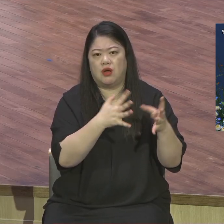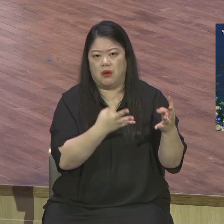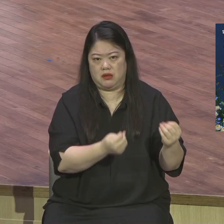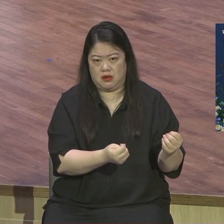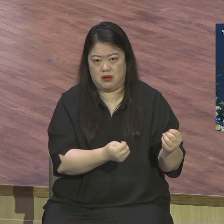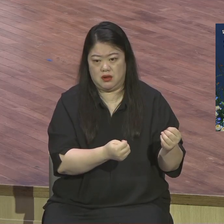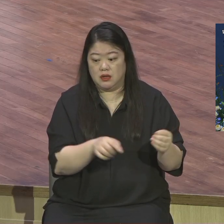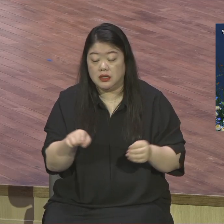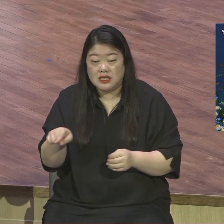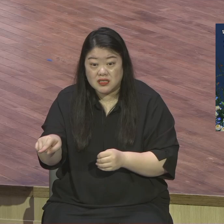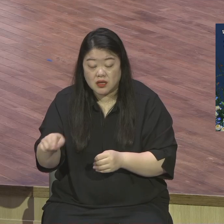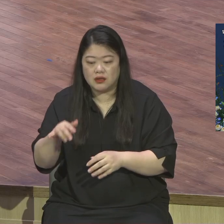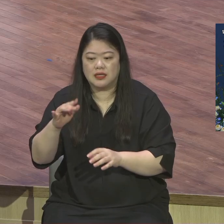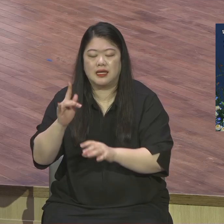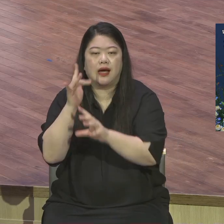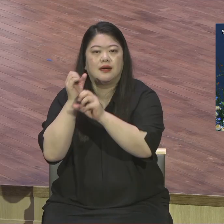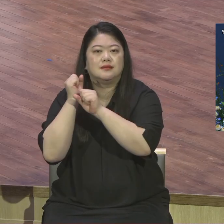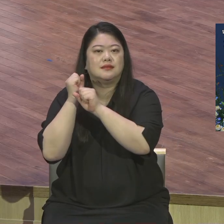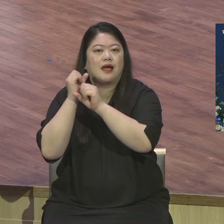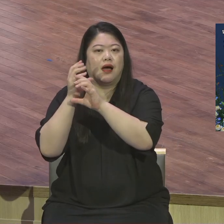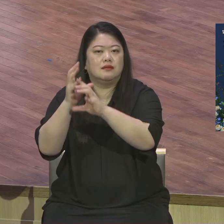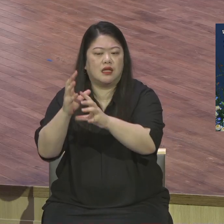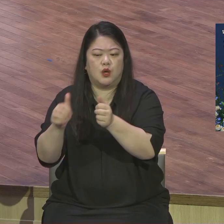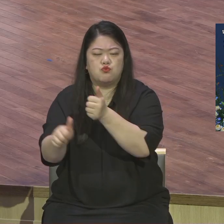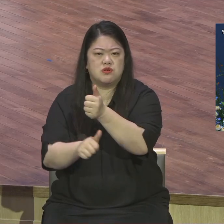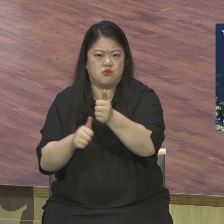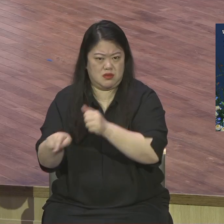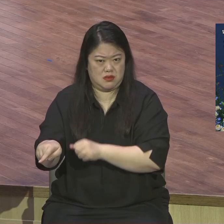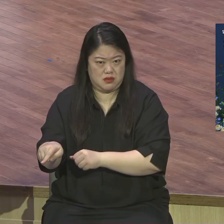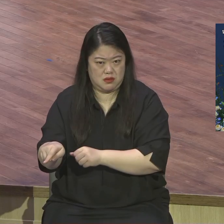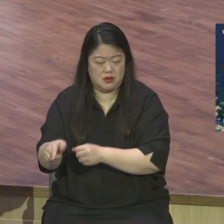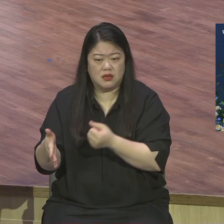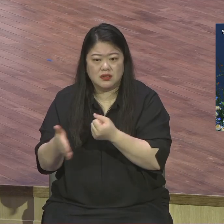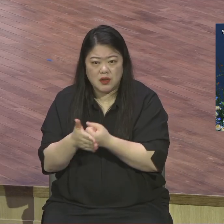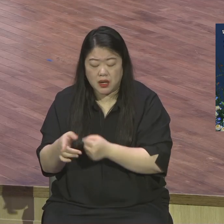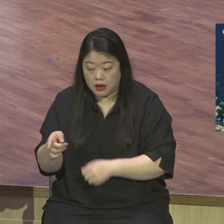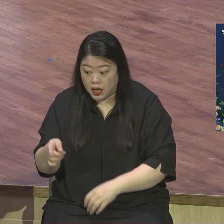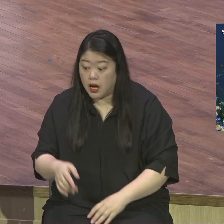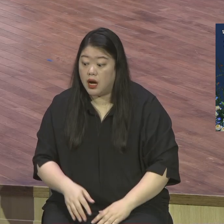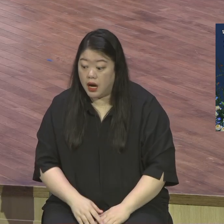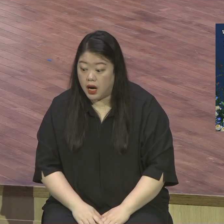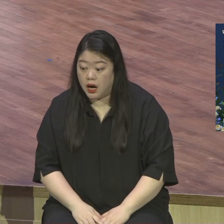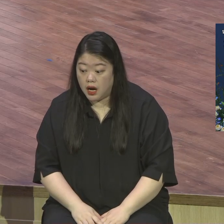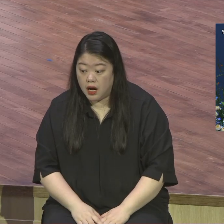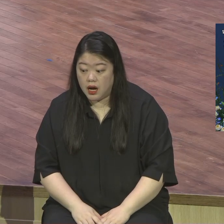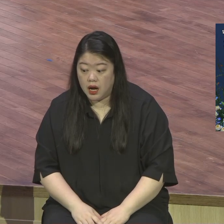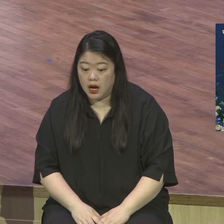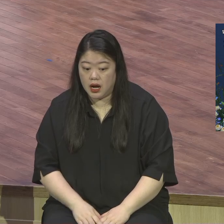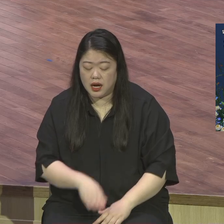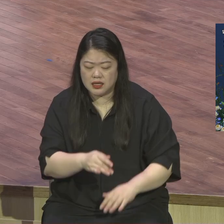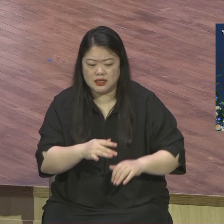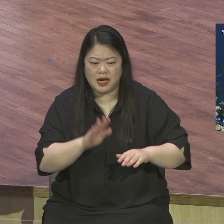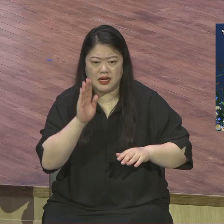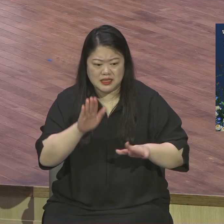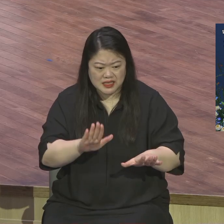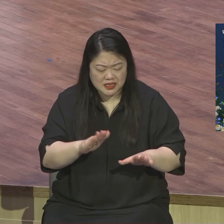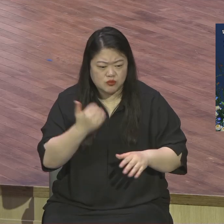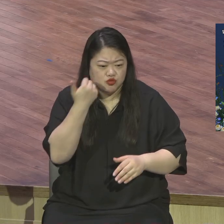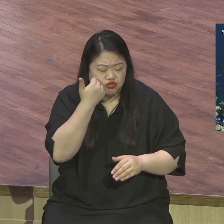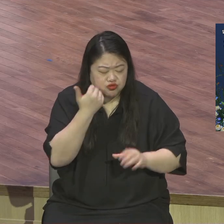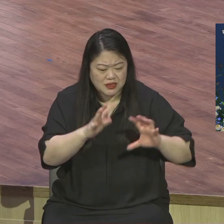이 시신을 완전히 새로 싹 이렇게 내가 딱 보니까 전문가답게 했더라고 왜